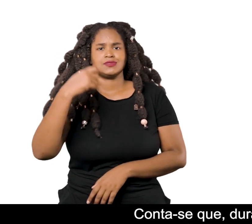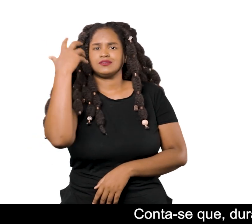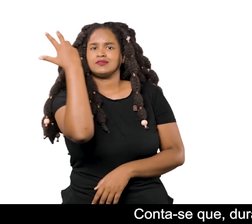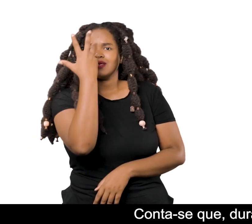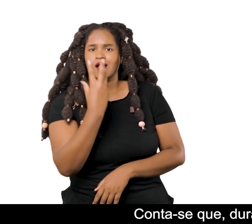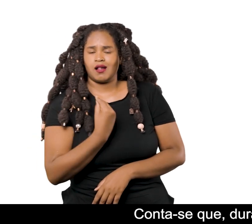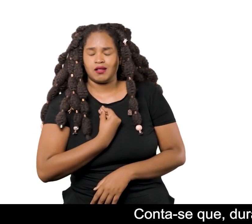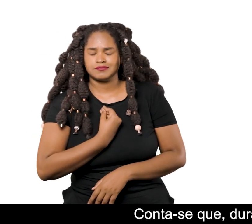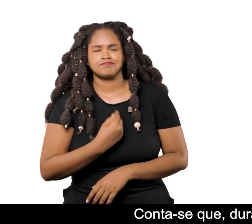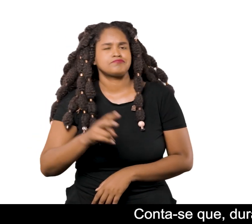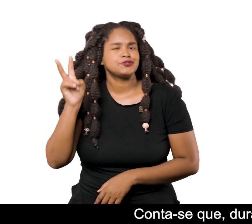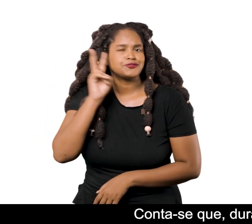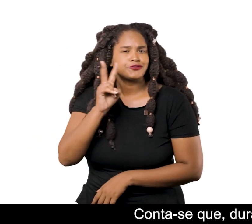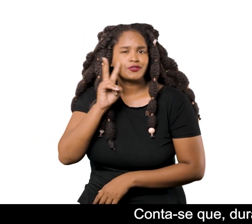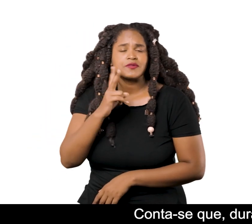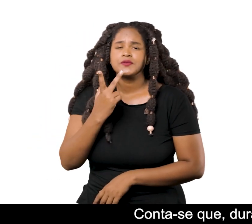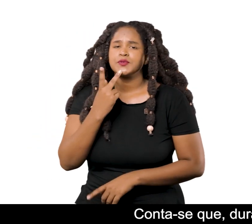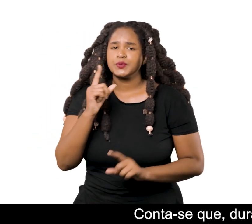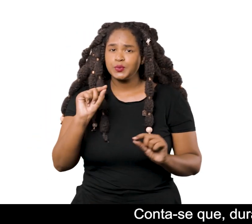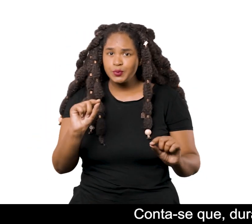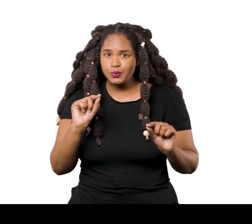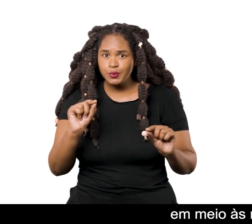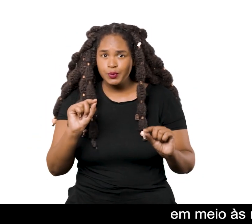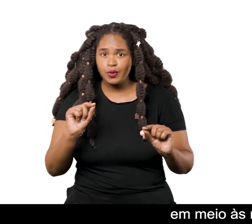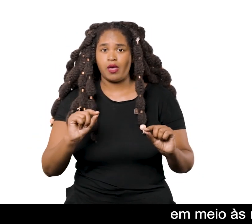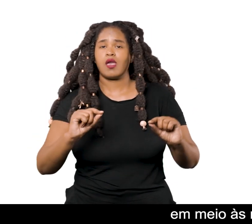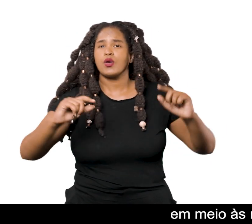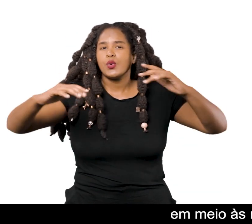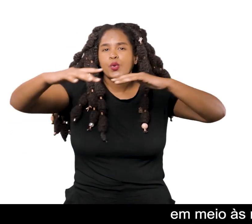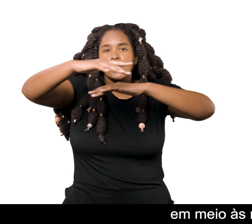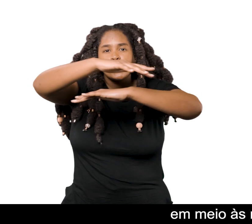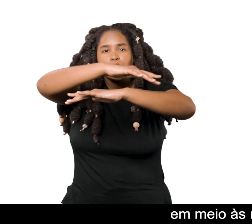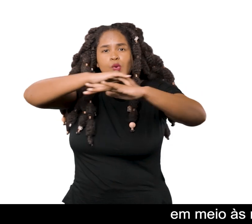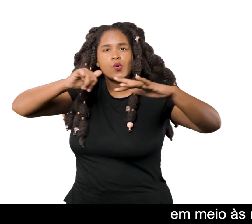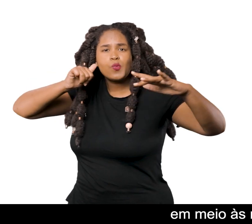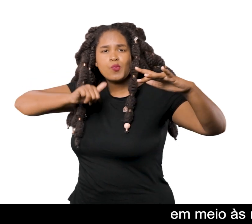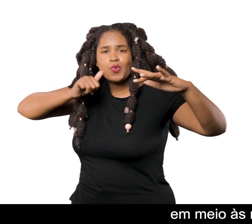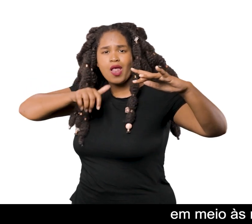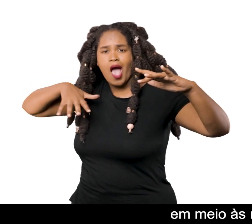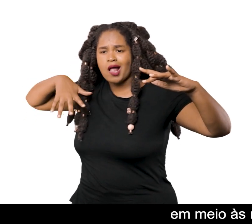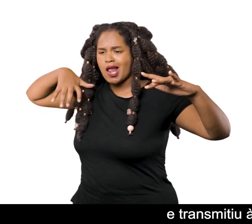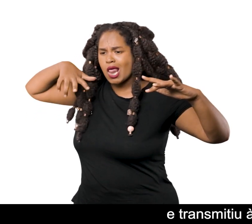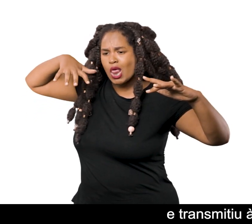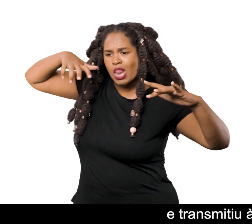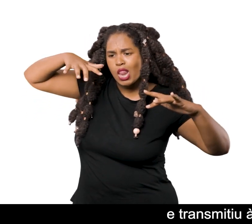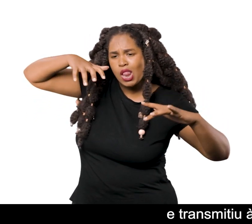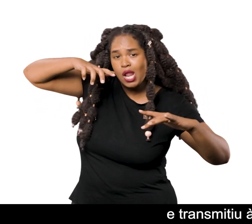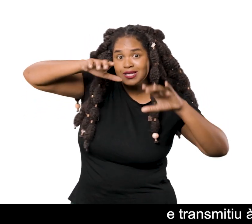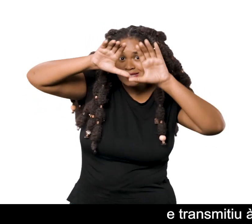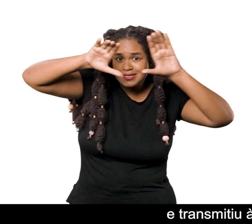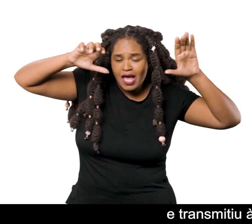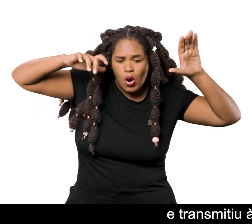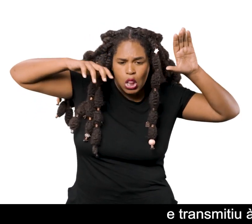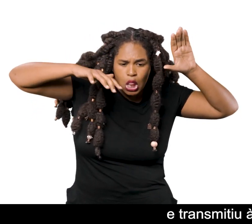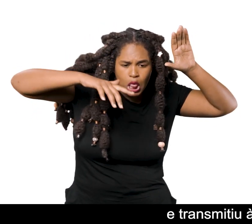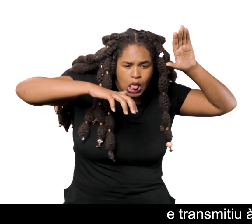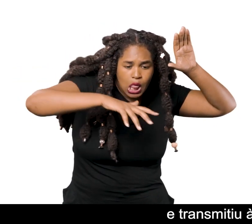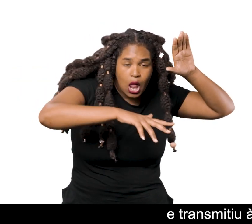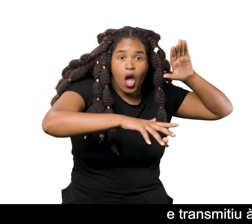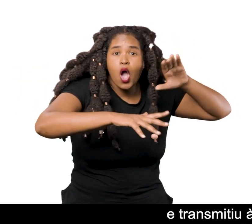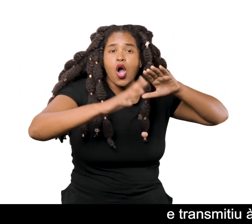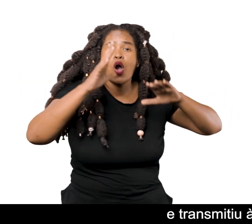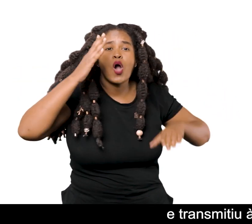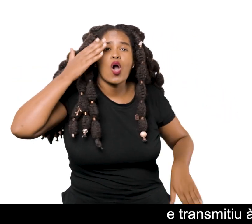Conta-se que durante o alvorecer, ela desceu dos céus em meio às montanhas do território navarro e transmitiu às mulheres o